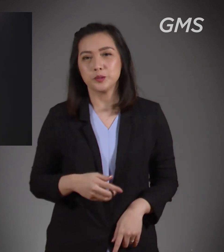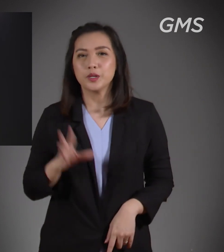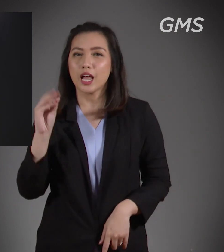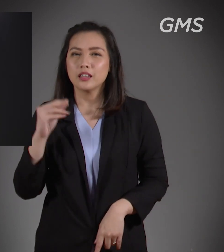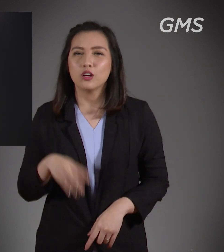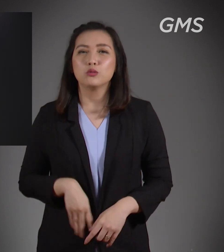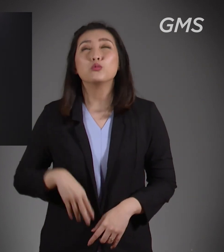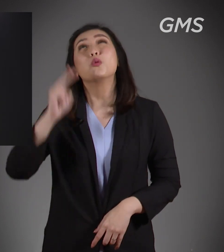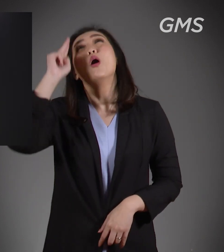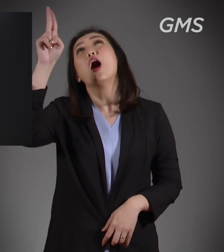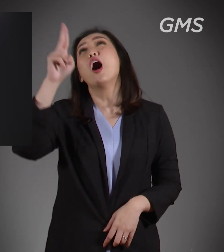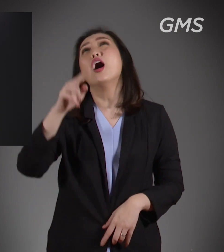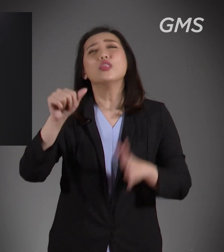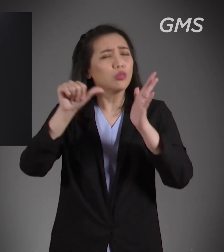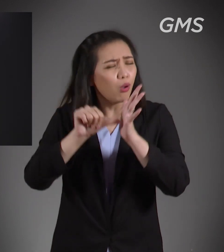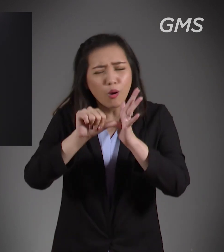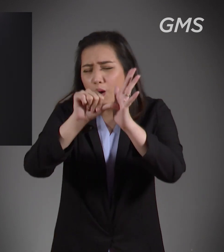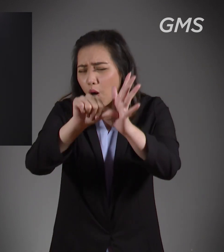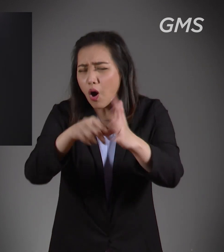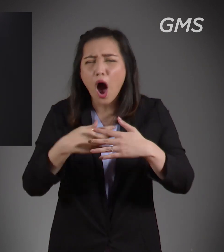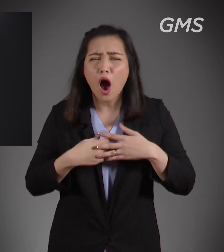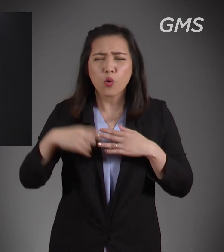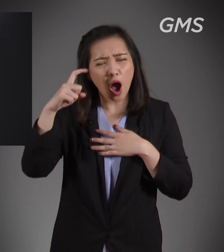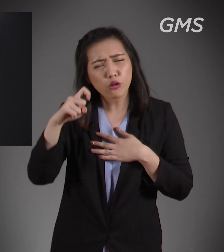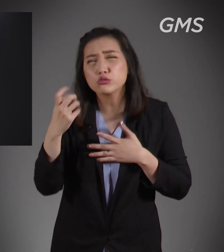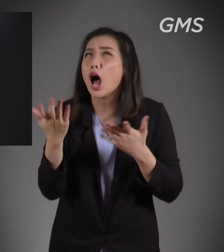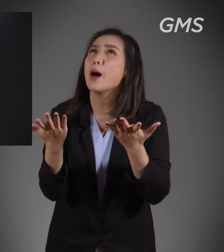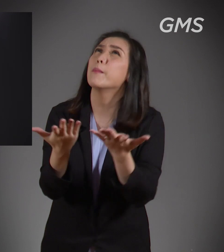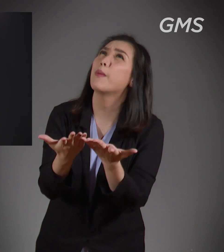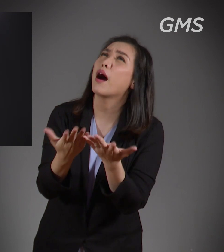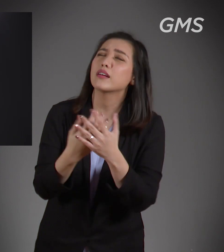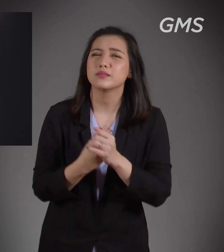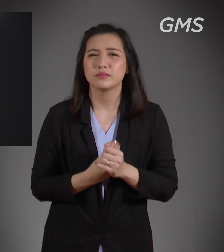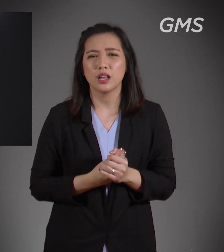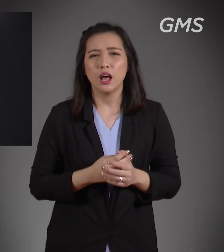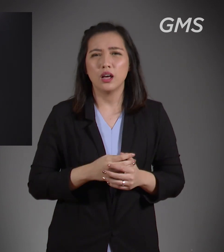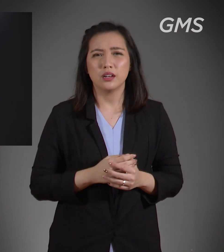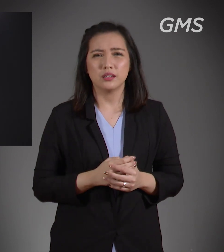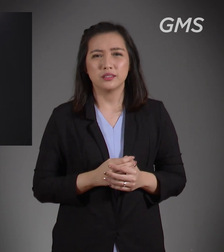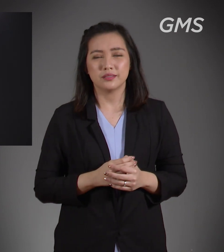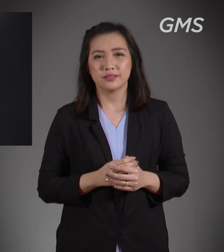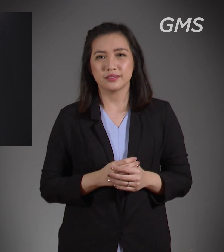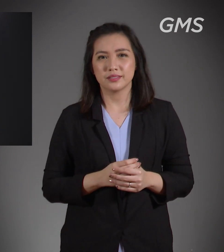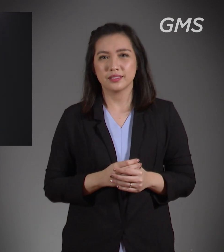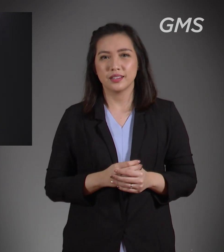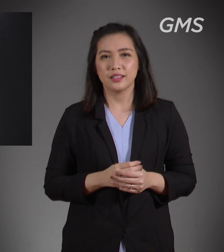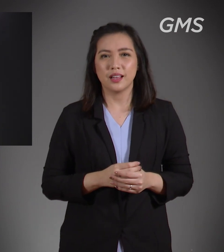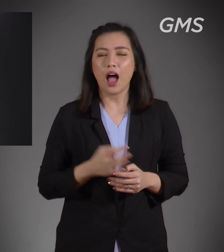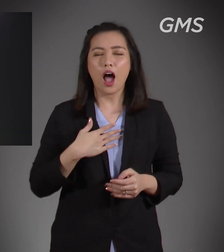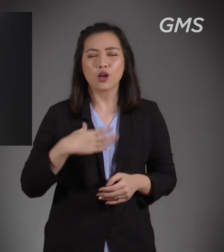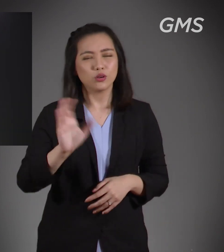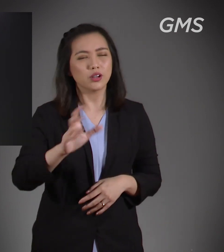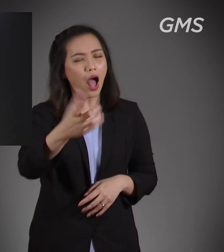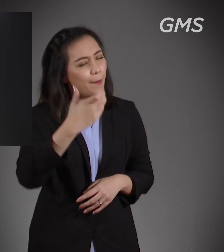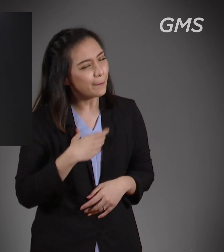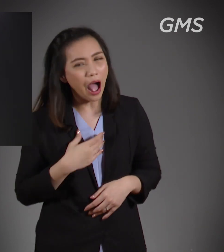berdoa. Apa yang harus kubayar lah. Terserah. Aku gak bisa hapus dosaku. Tapi janganlah aku melayani sisa. Aku harus melayani engkau. Kalau